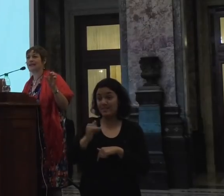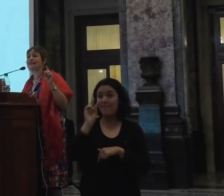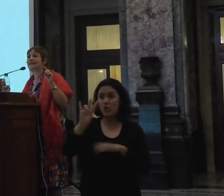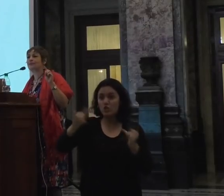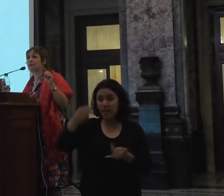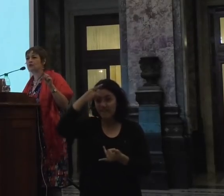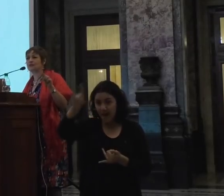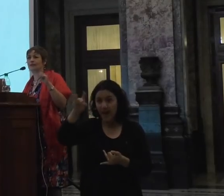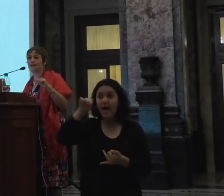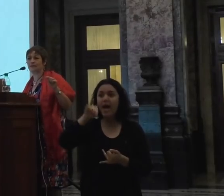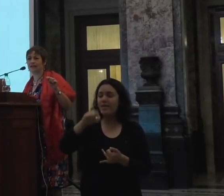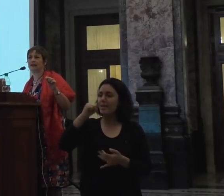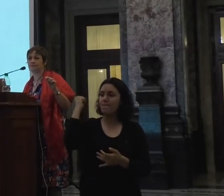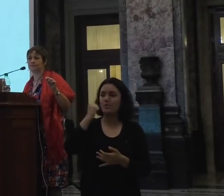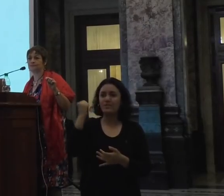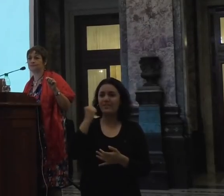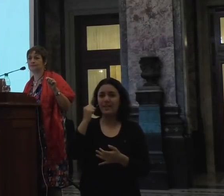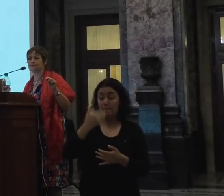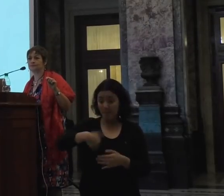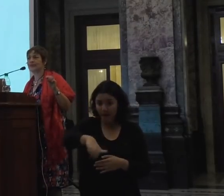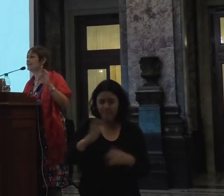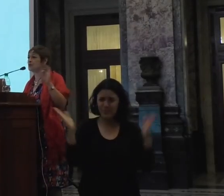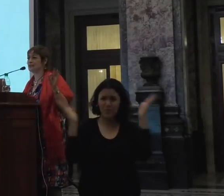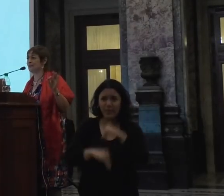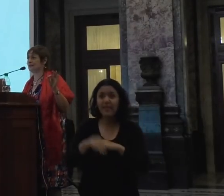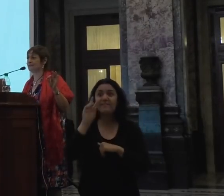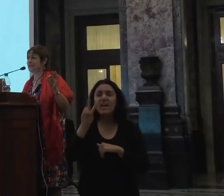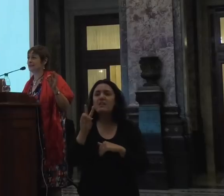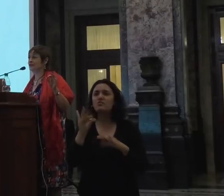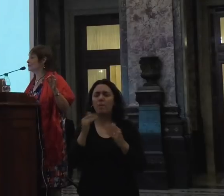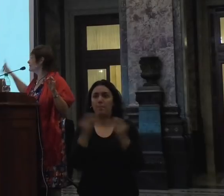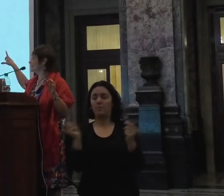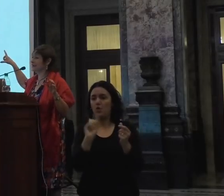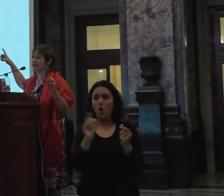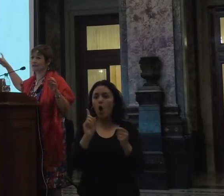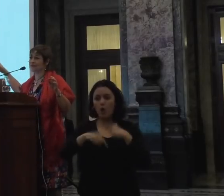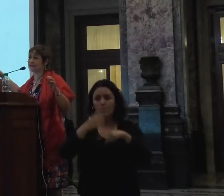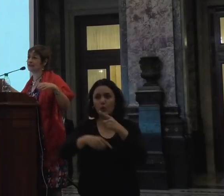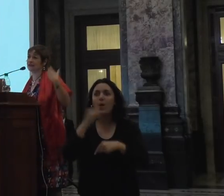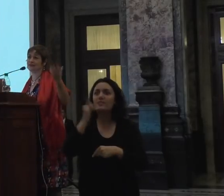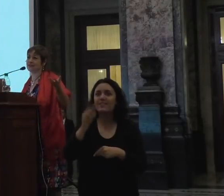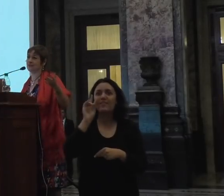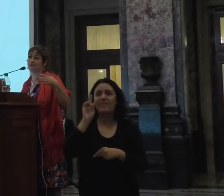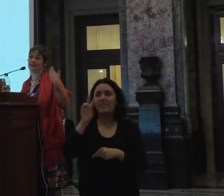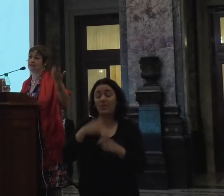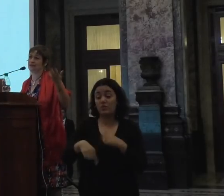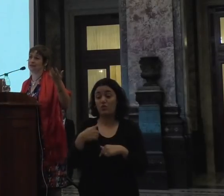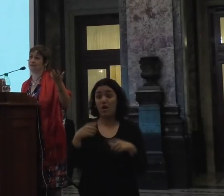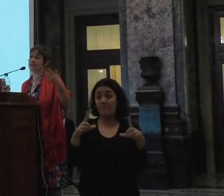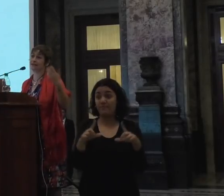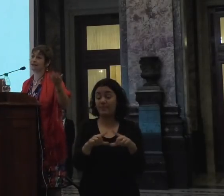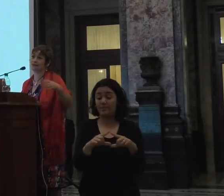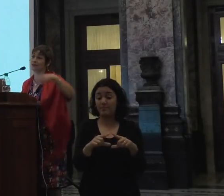vaca, es imposible no verla. Imposible. Yo tengo una tarjeta en mi oficina y a veces